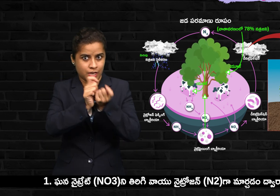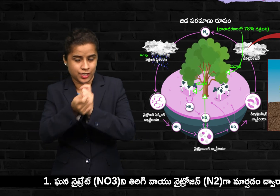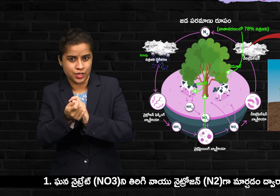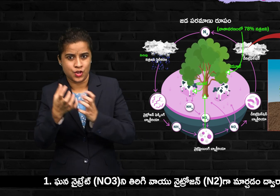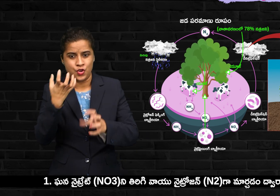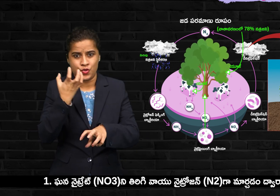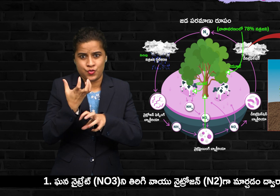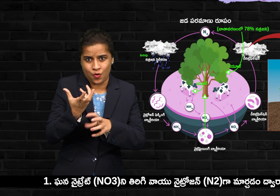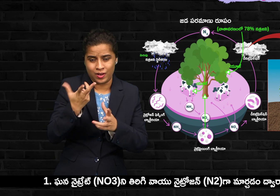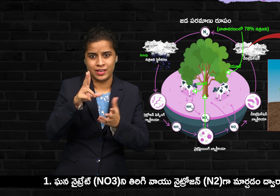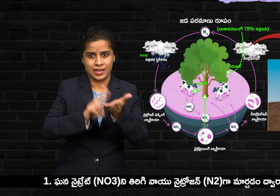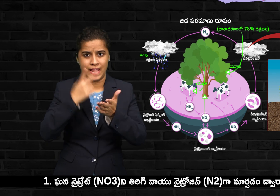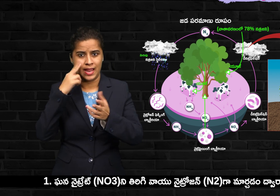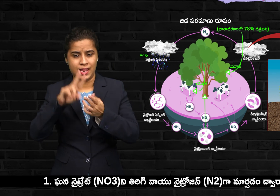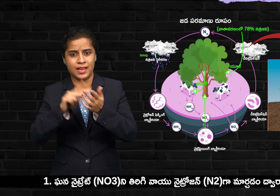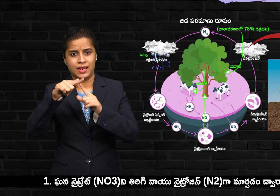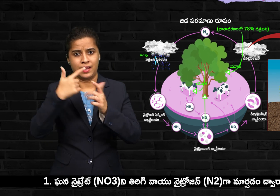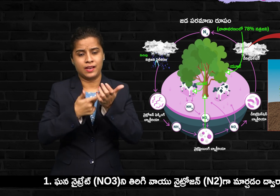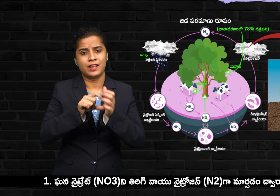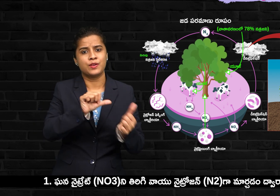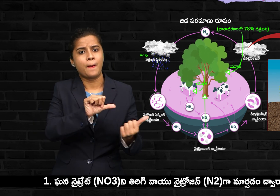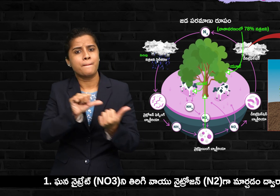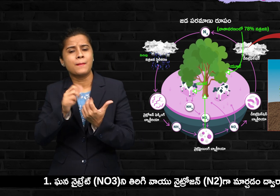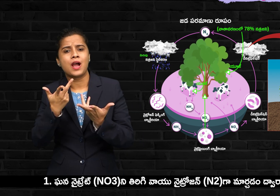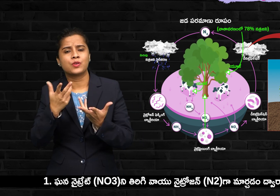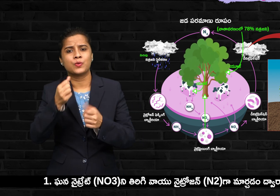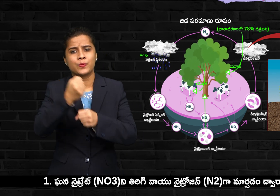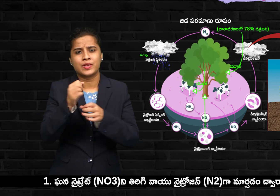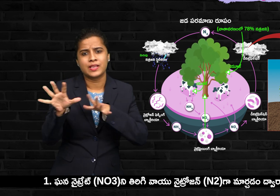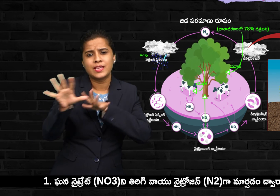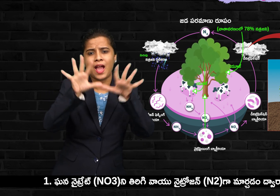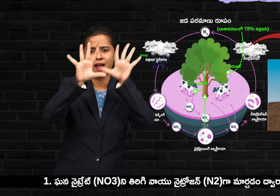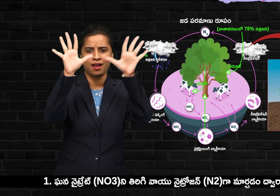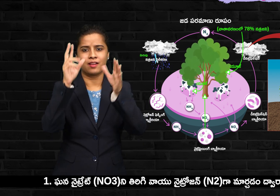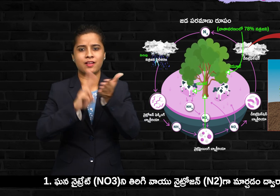తిరిగి వాయు నైట్రోజన్ N2గా మార్చడం ద్వారా ప్రక్రియ జరుగుతుంది.